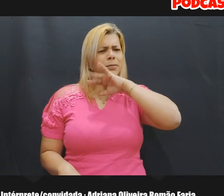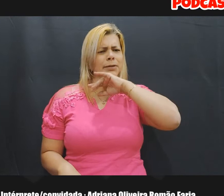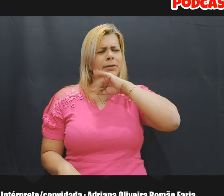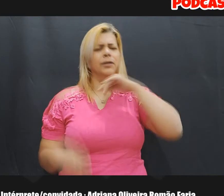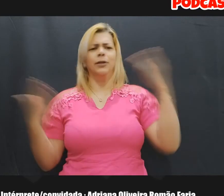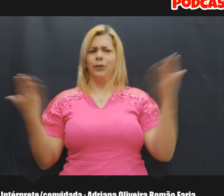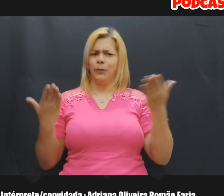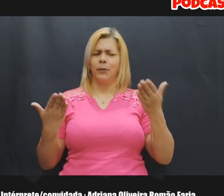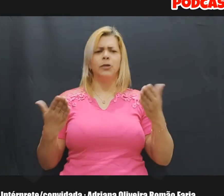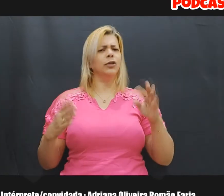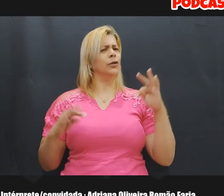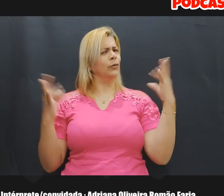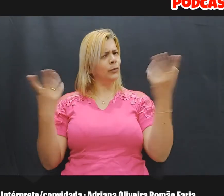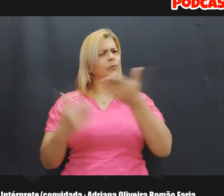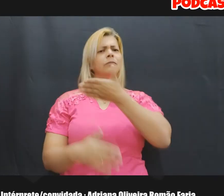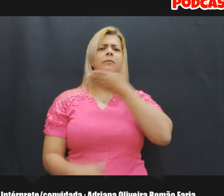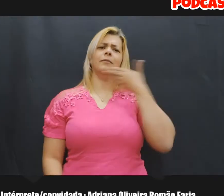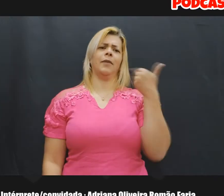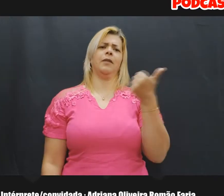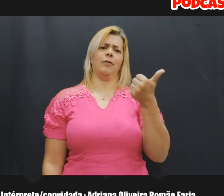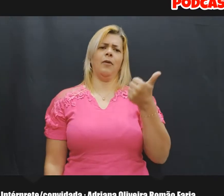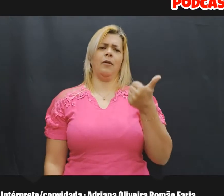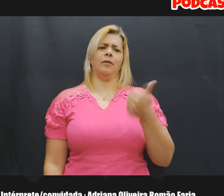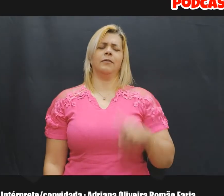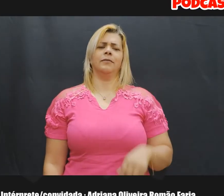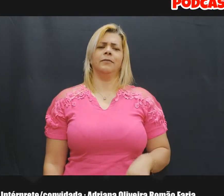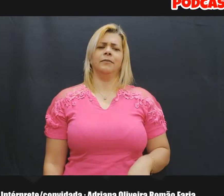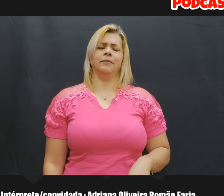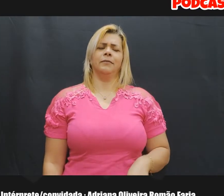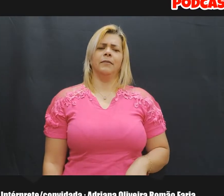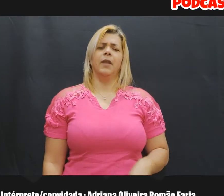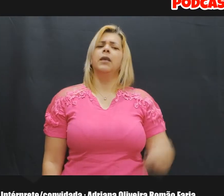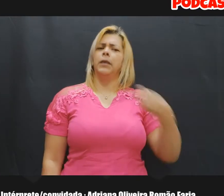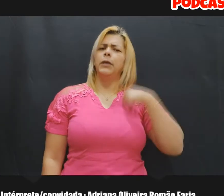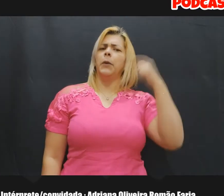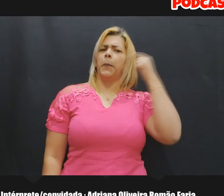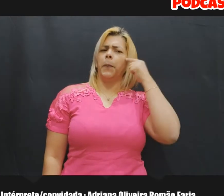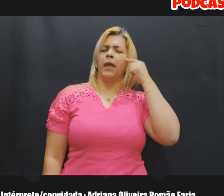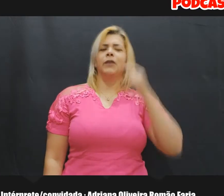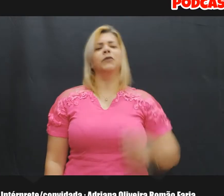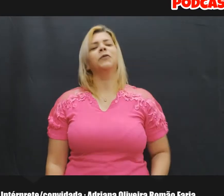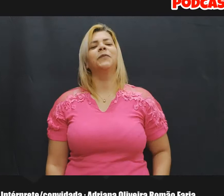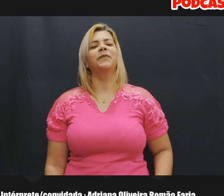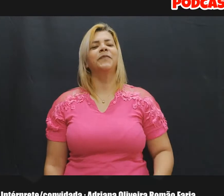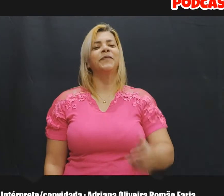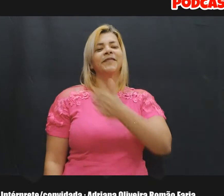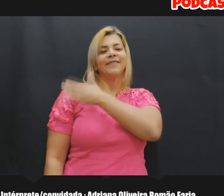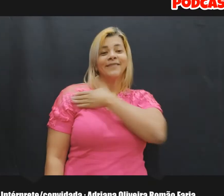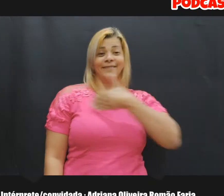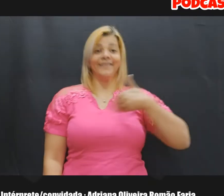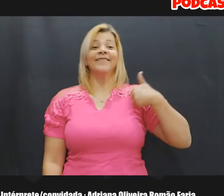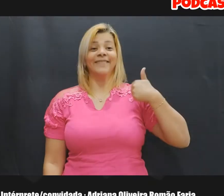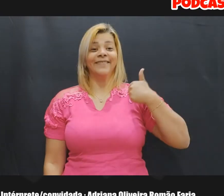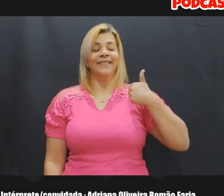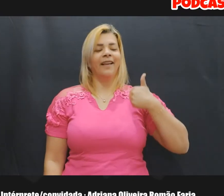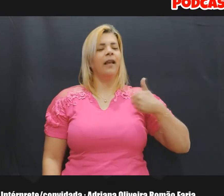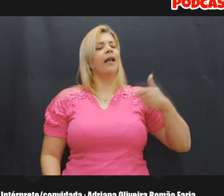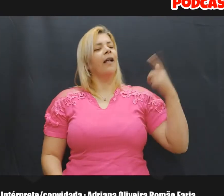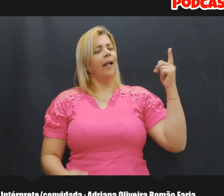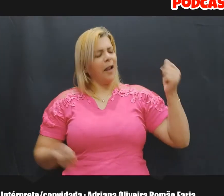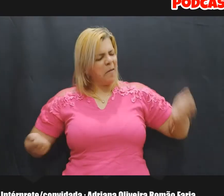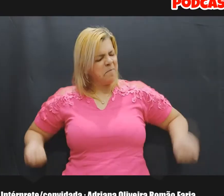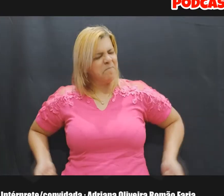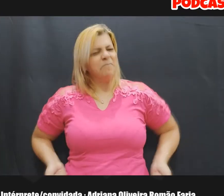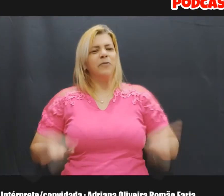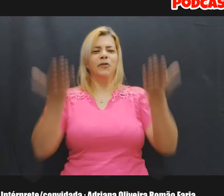a Deus, né? E eu também acho que a primeira dama, ela deu um empurrão. porque